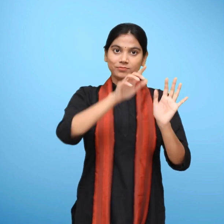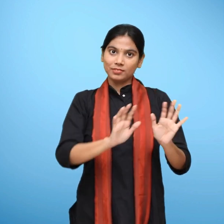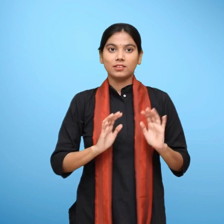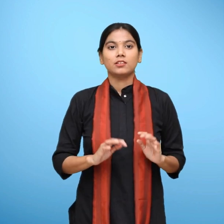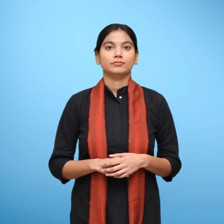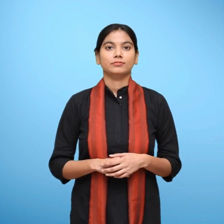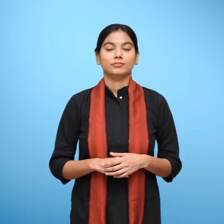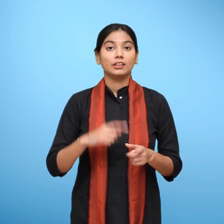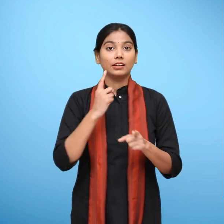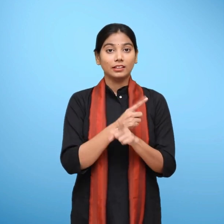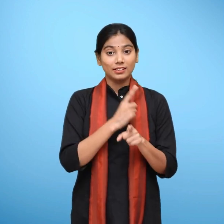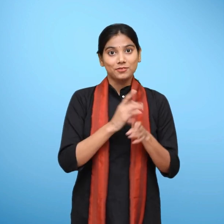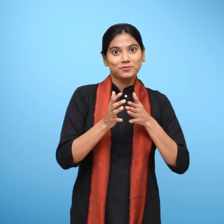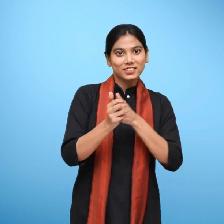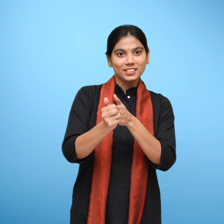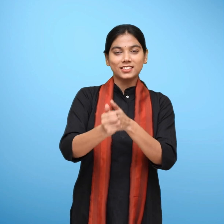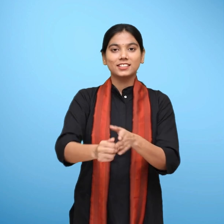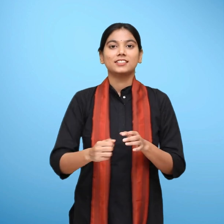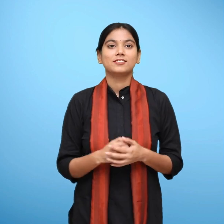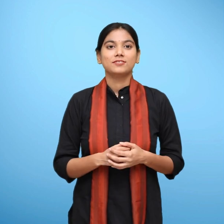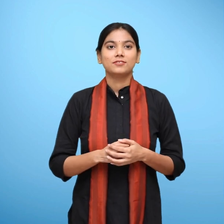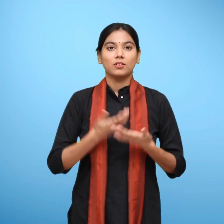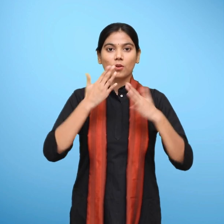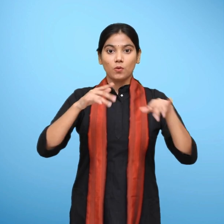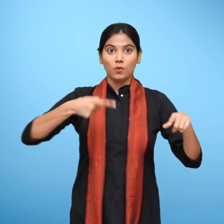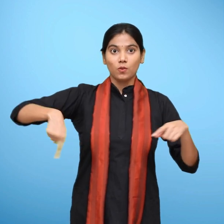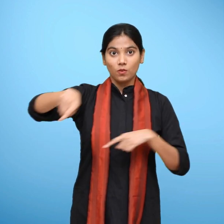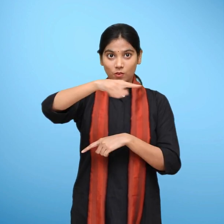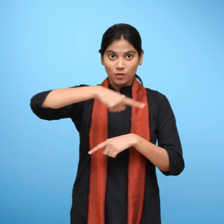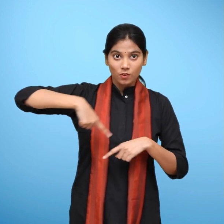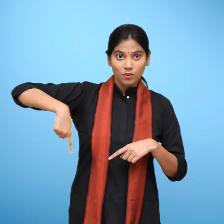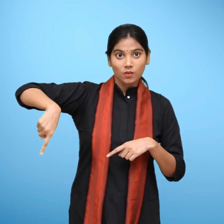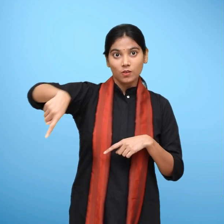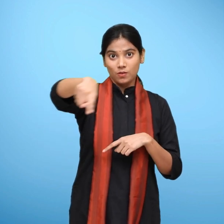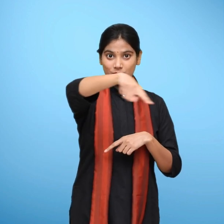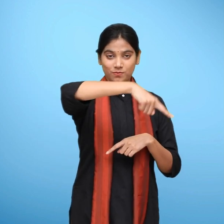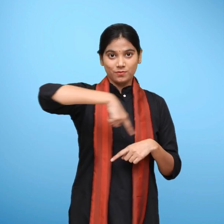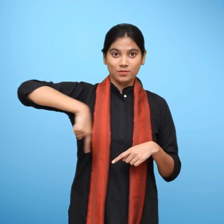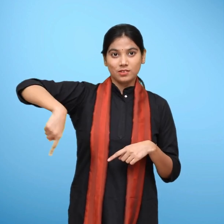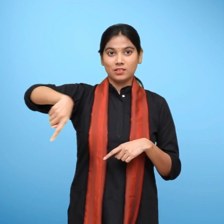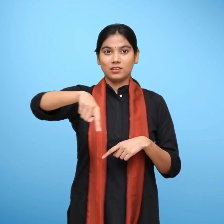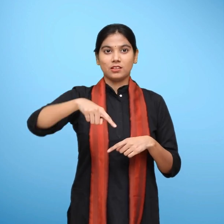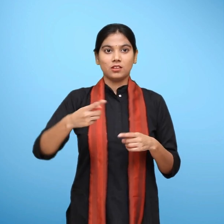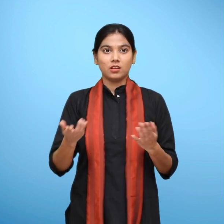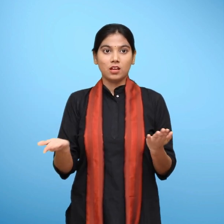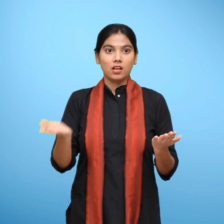हैं शिक्षण संकेत गोलाकार समूह में एक दूसरे की हथेली पर ताली बजाते